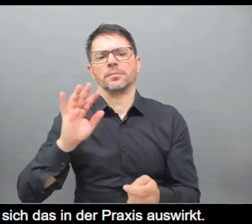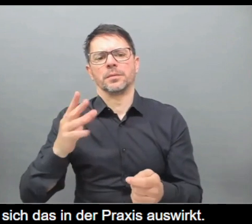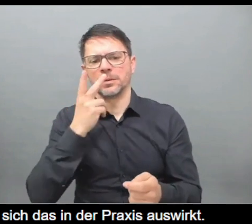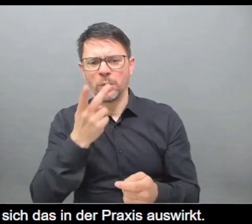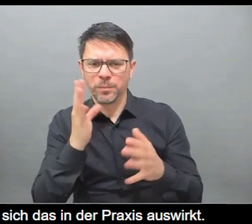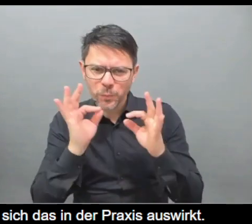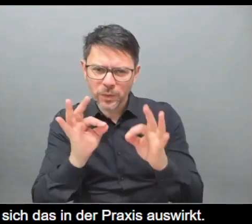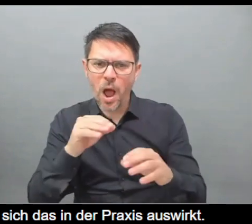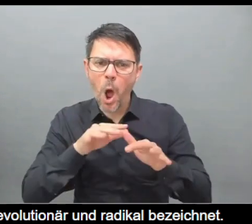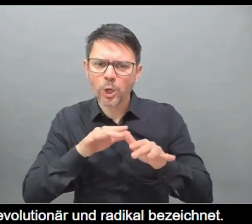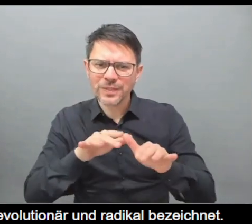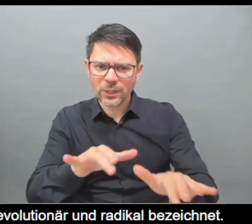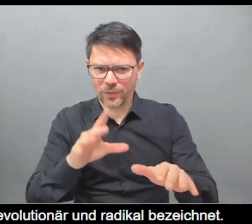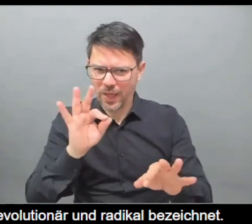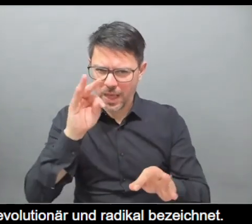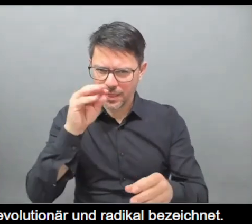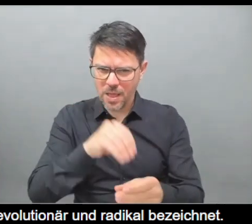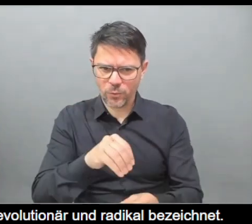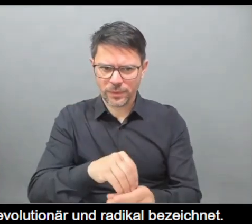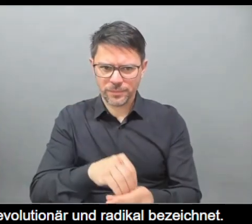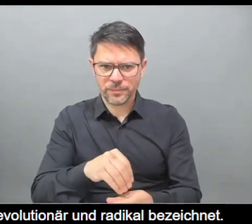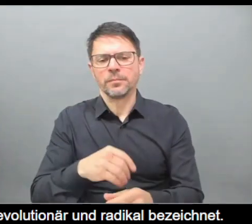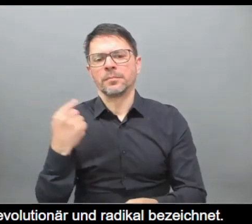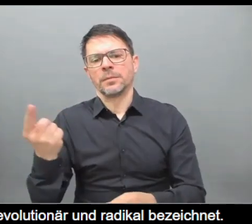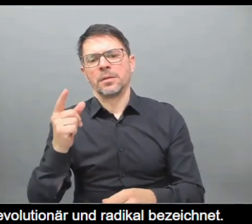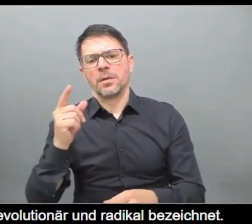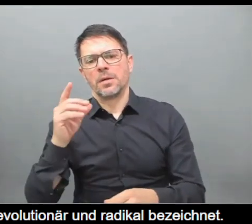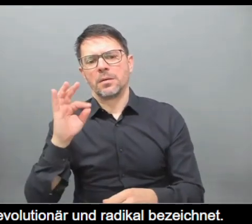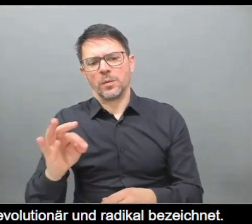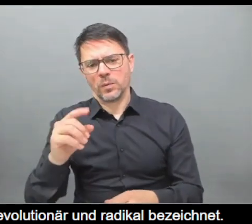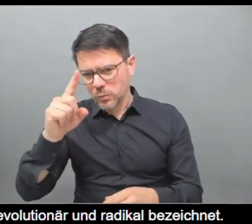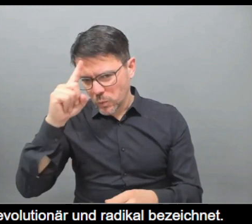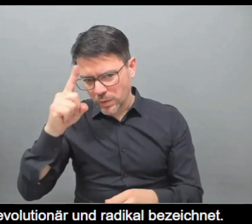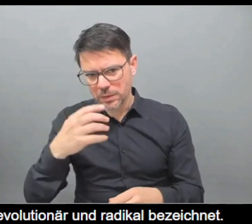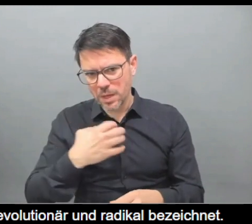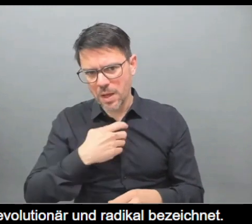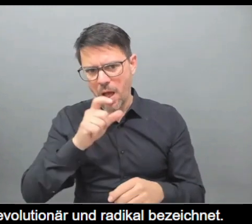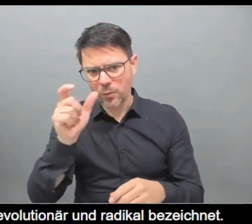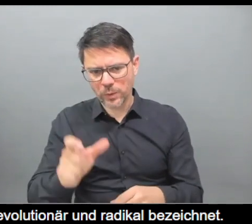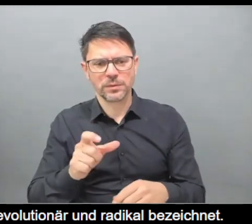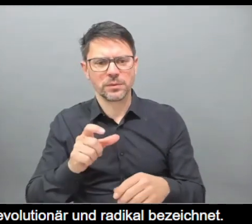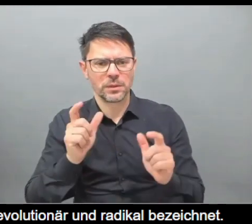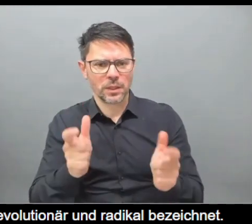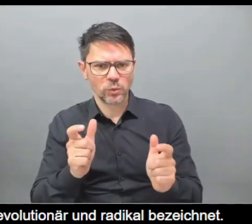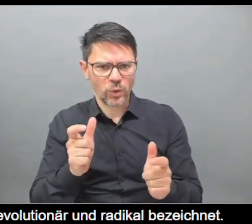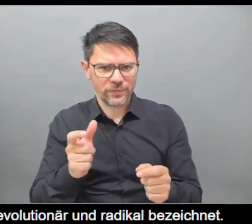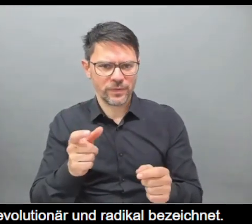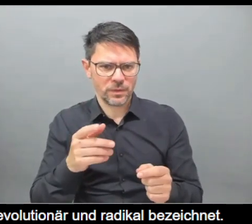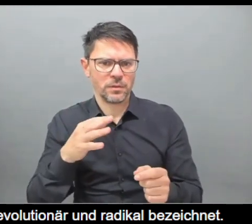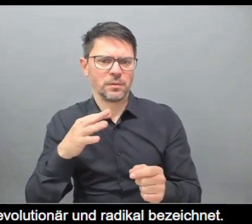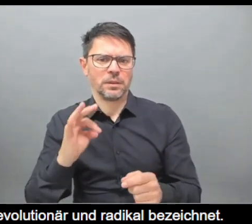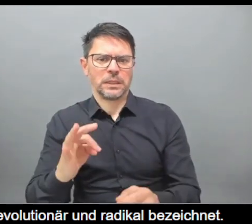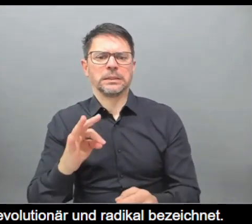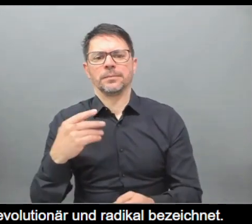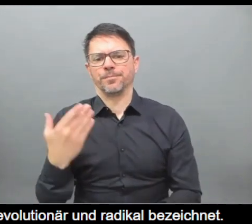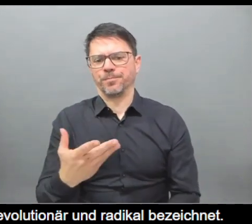Schlaganfallversorgung, der Herzinfarktversorgung und sicher auch anderen Bereichen. Und deshalb ist auch für uns klar, dass das Konzept so, wie es vorliegt, nicht